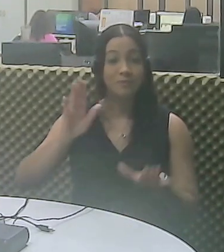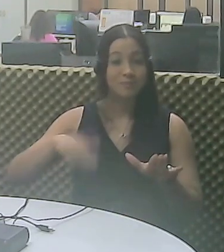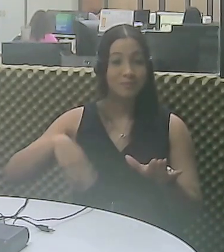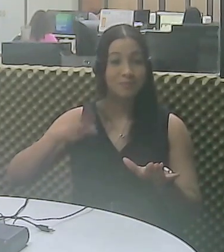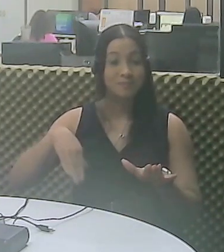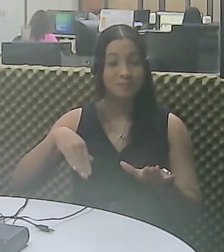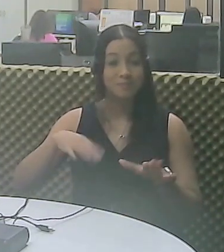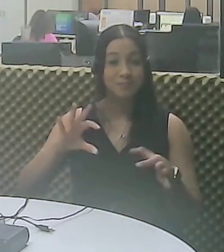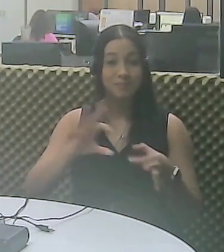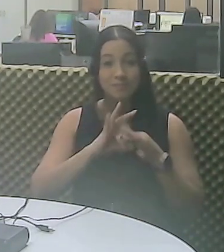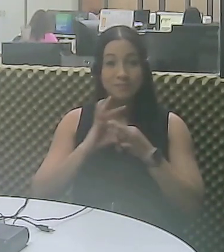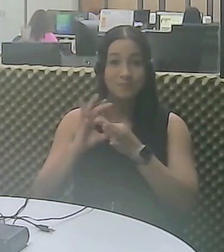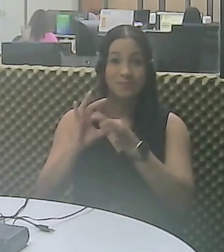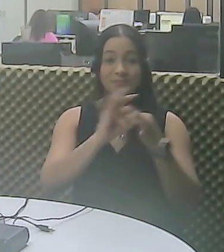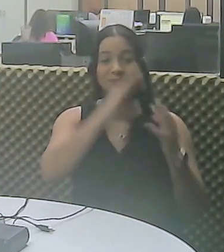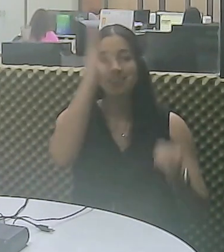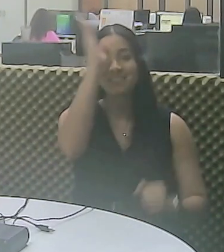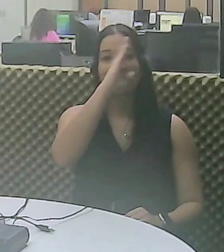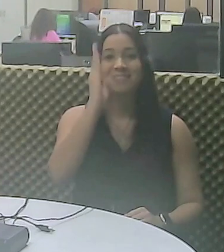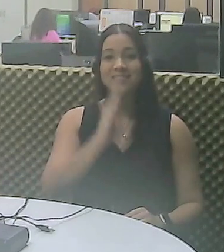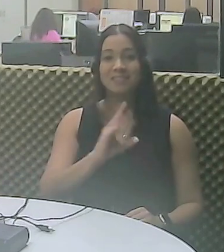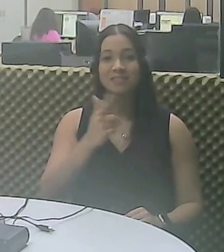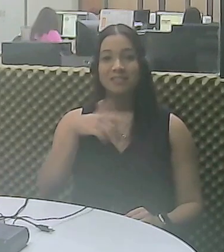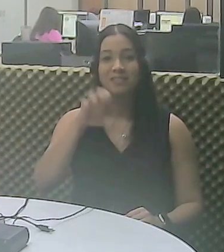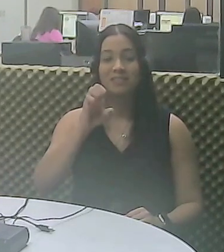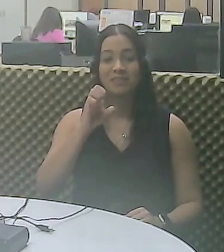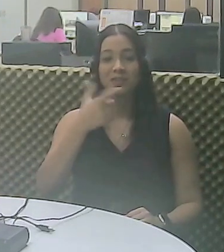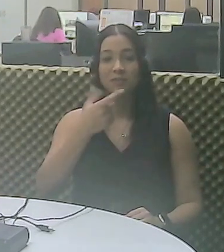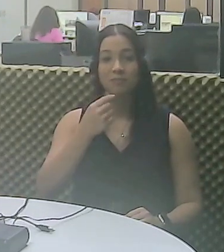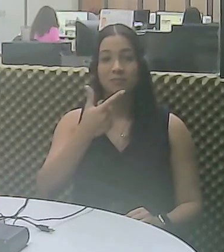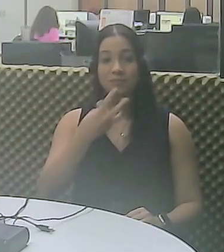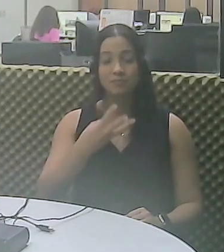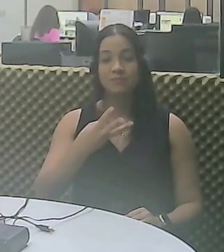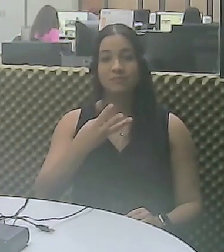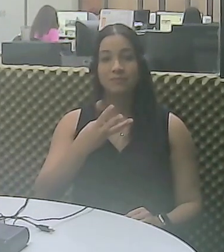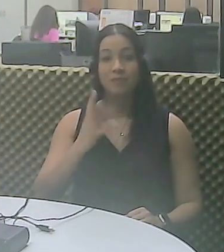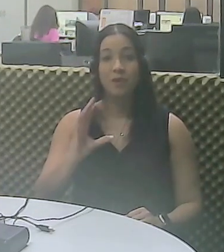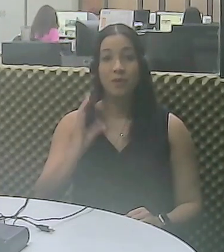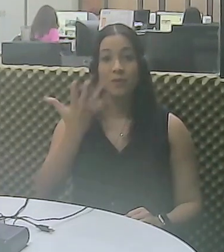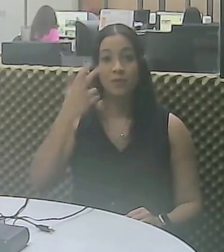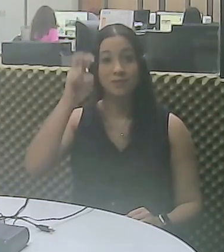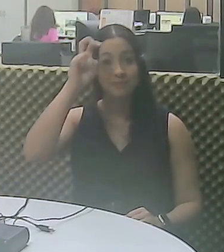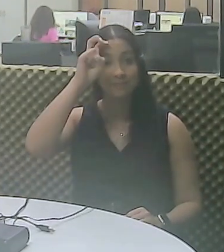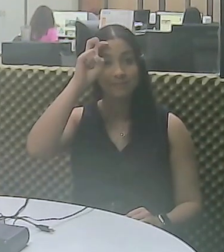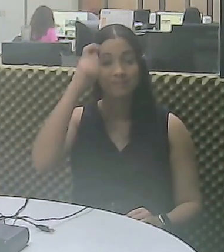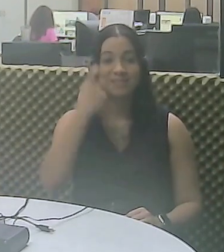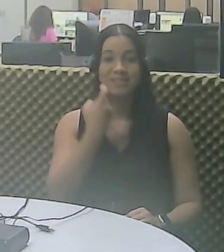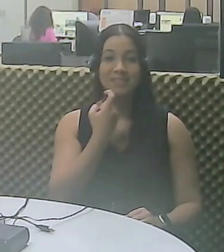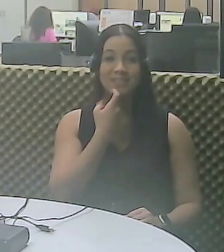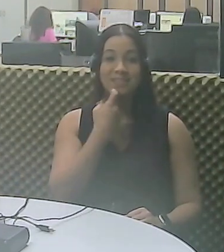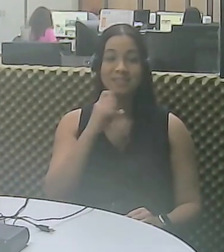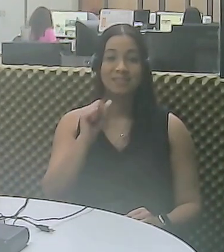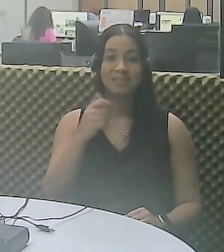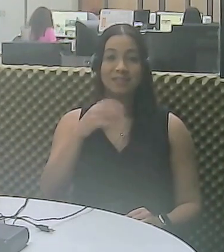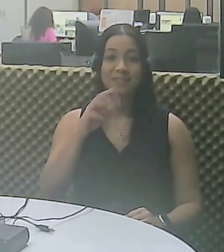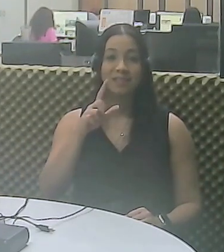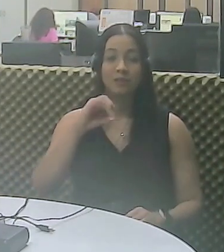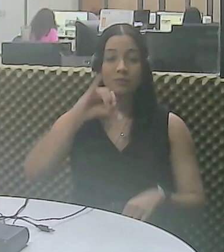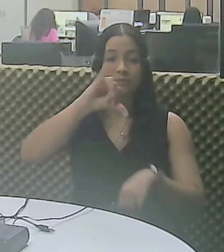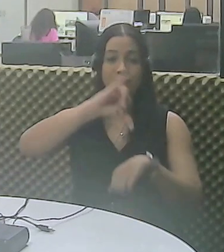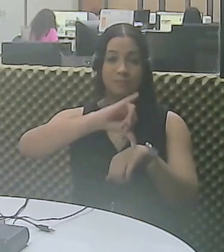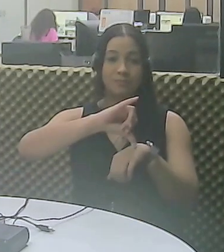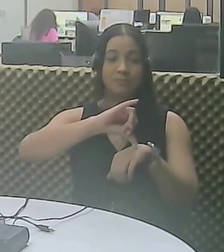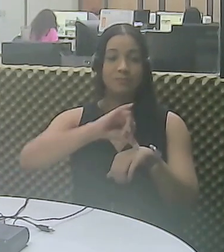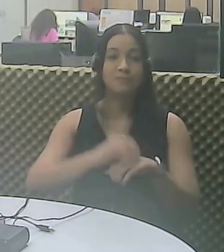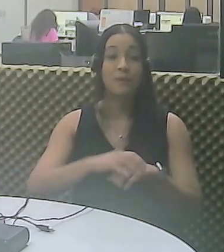Clube, integram a Seleção Brasileira no Chile 2023, que acontece nesta quinta e sexta-feira em Santiago. A